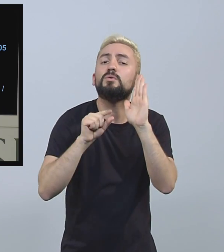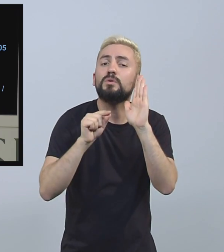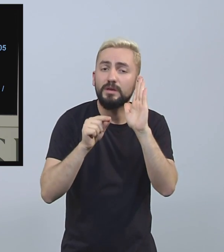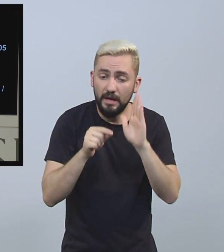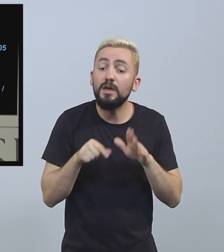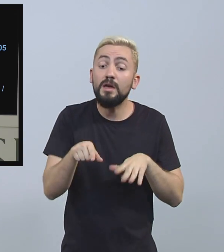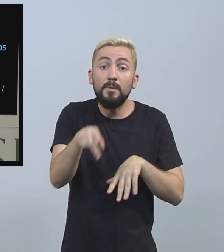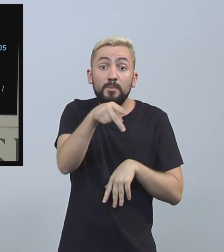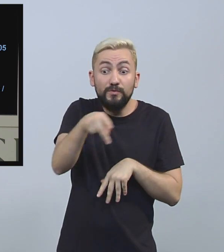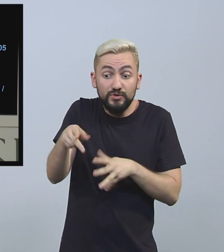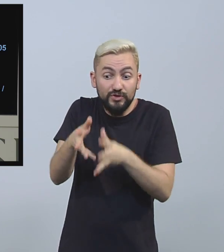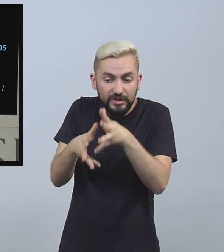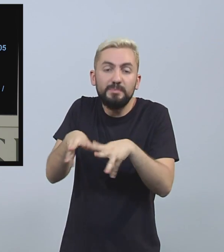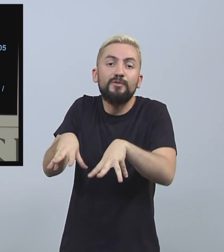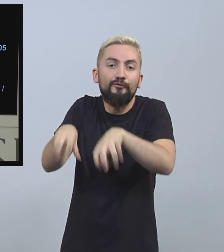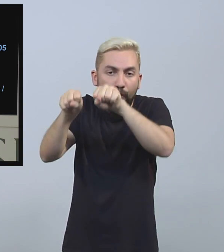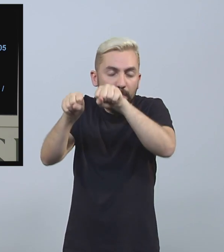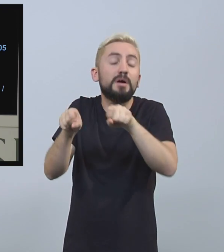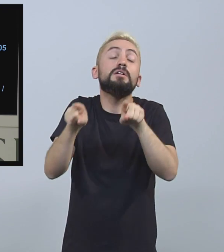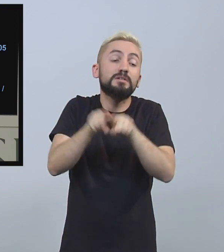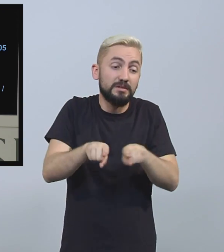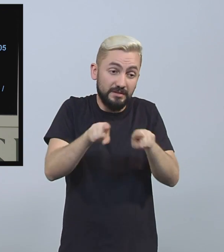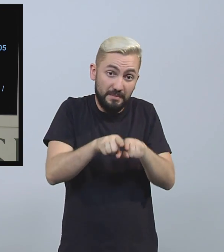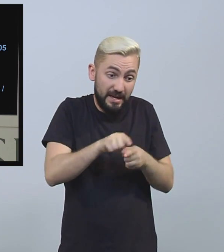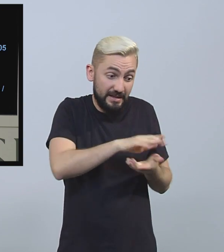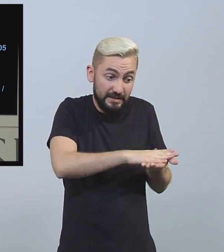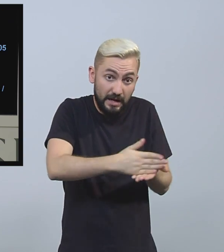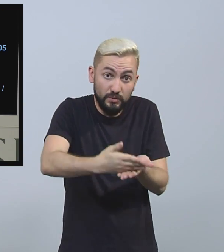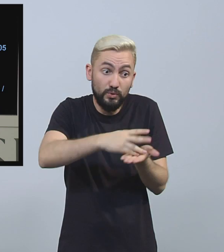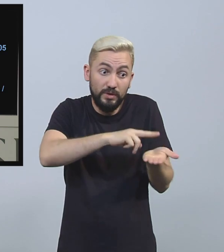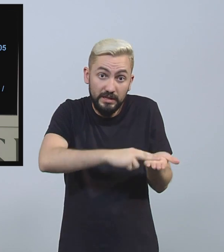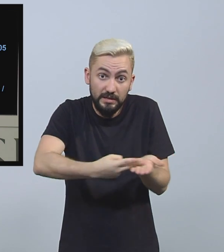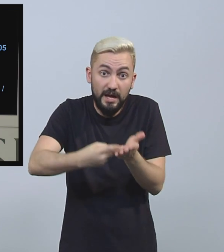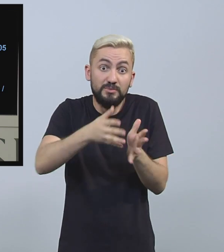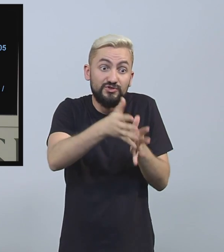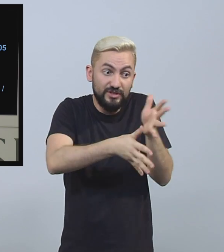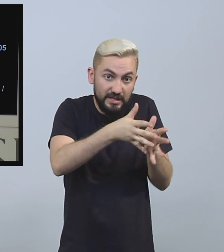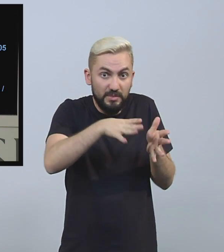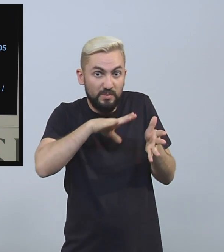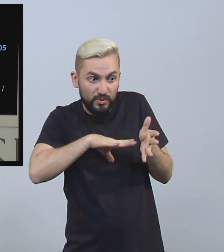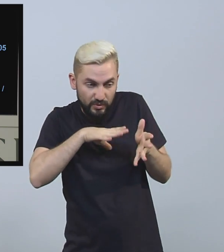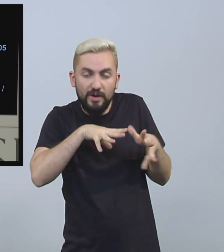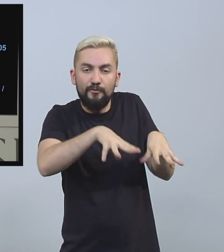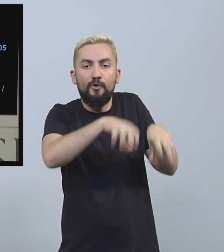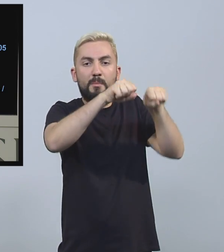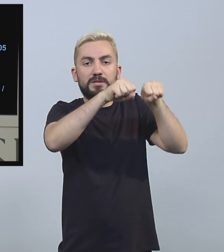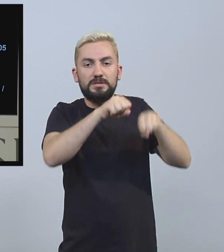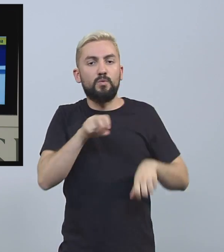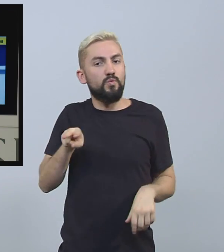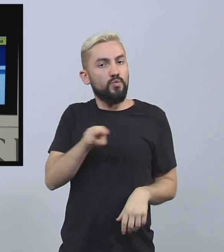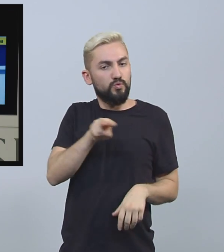a formação de tradutores, intérpretes de Libras e língua portuguesa.